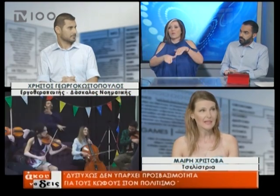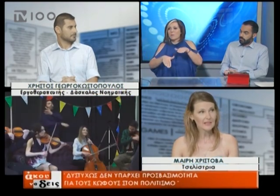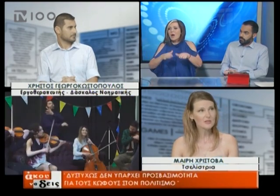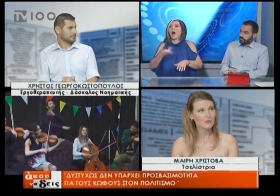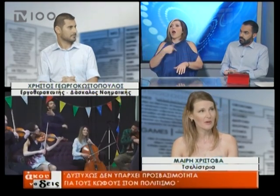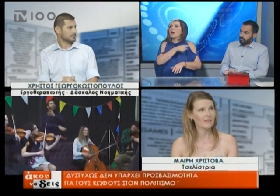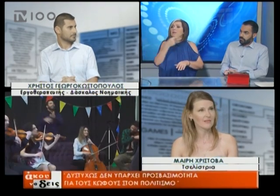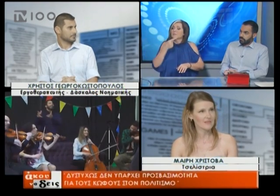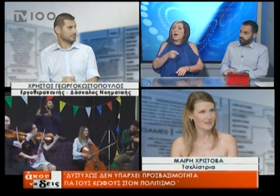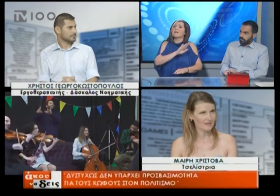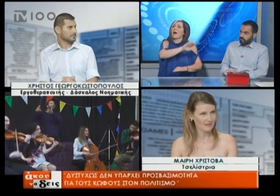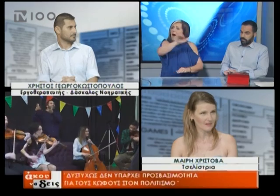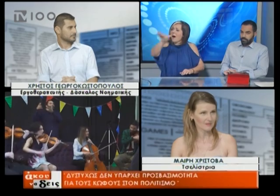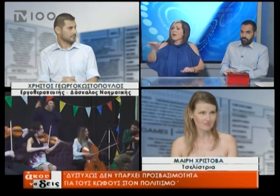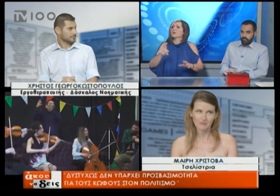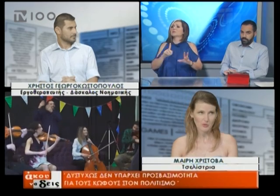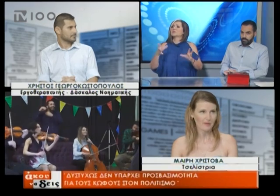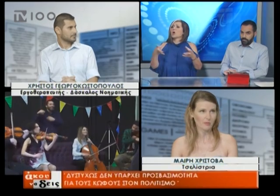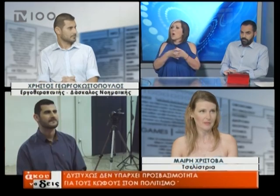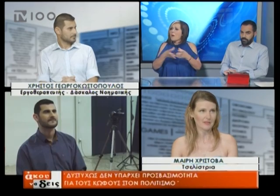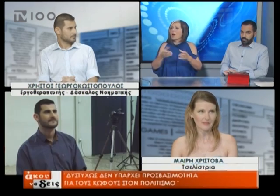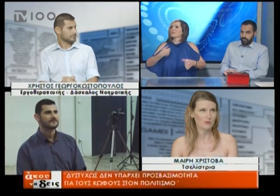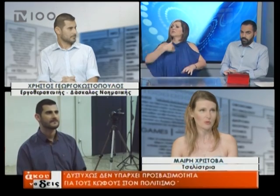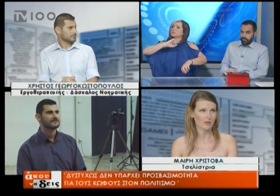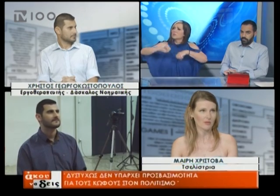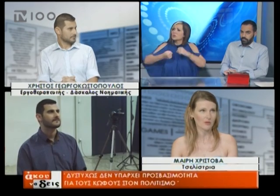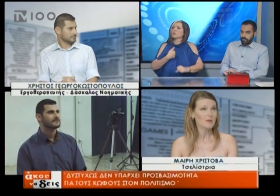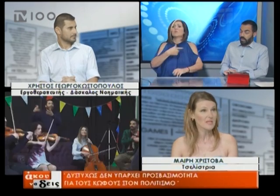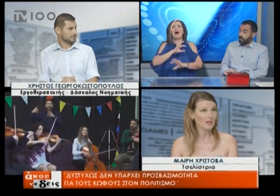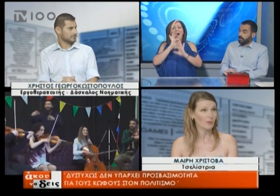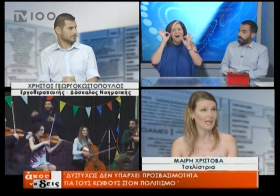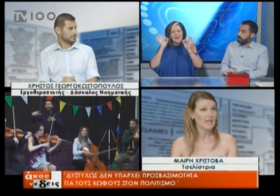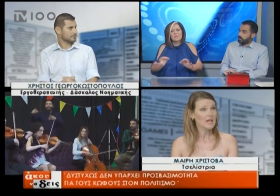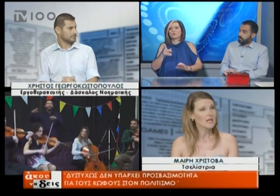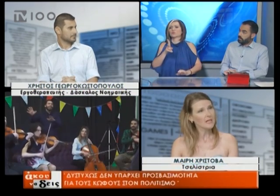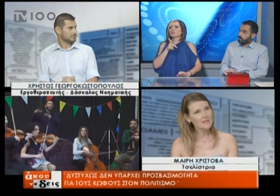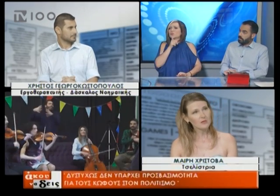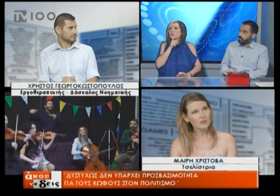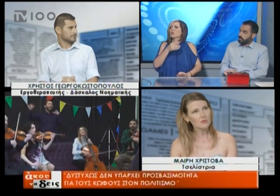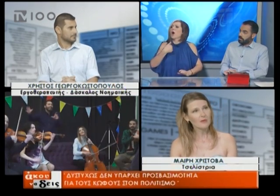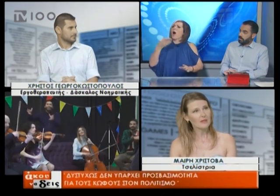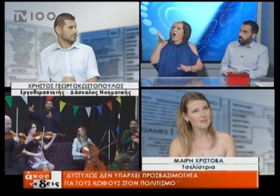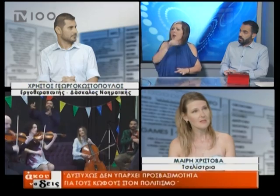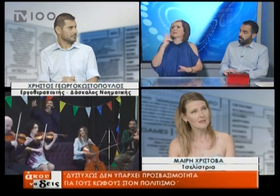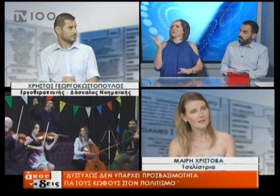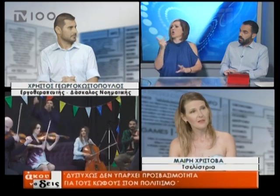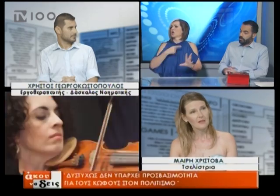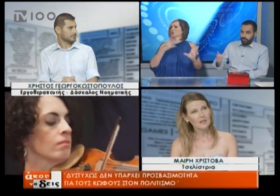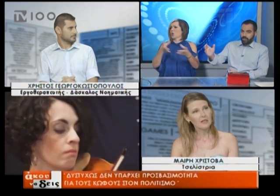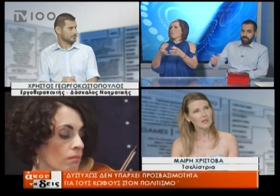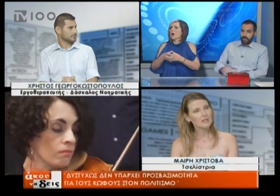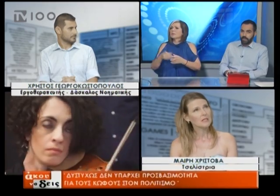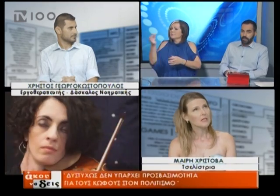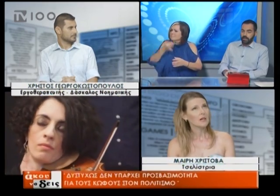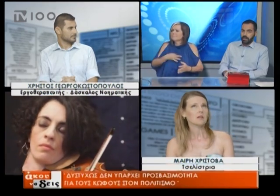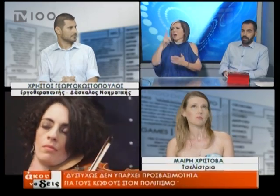για άλλες ομάδες προσπαθούμε ακριβώς το ίδιο. Ψάχνουμε. Για άλλες κοινωνικές ομάδες. Δώστε